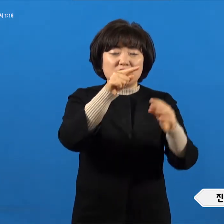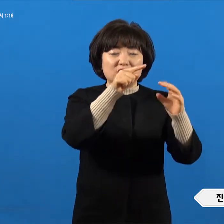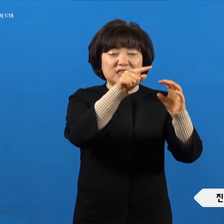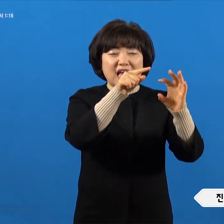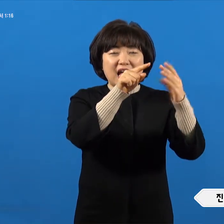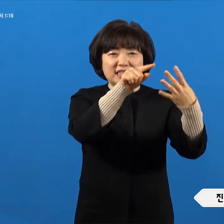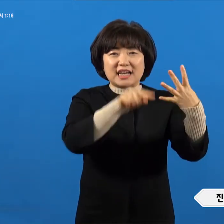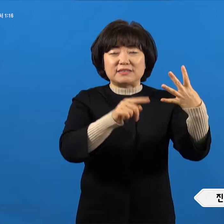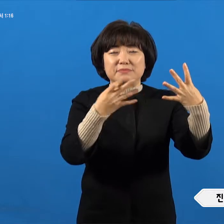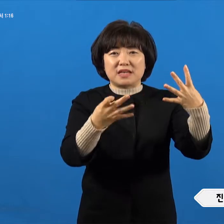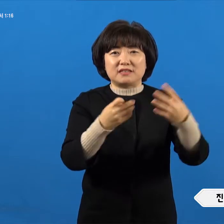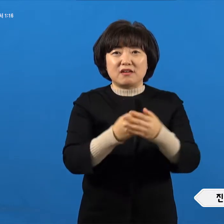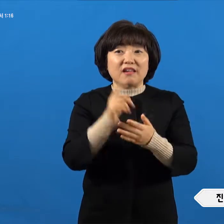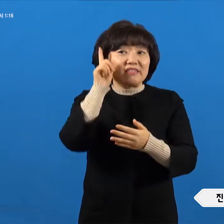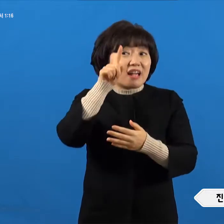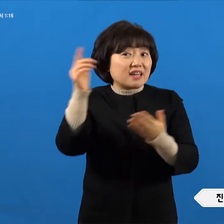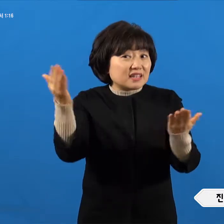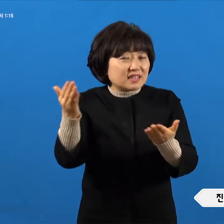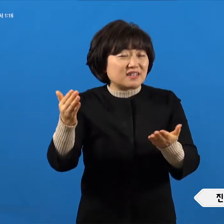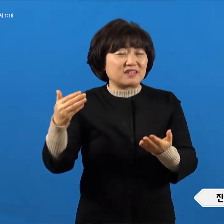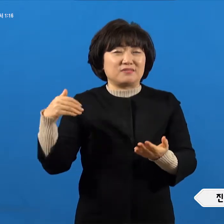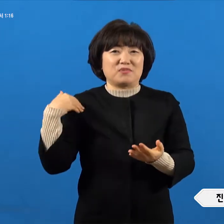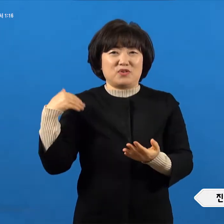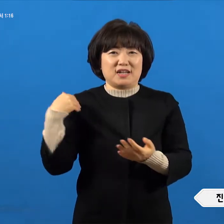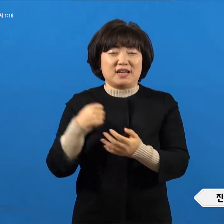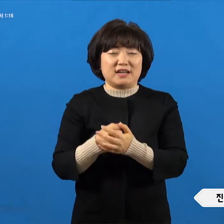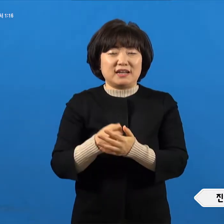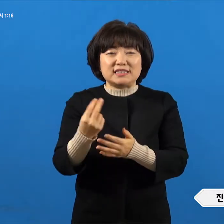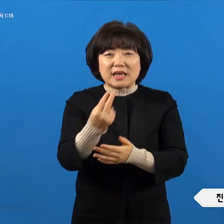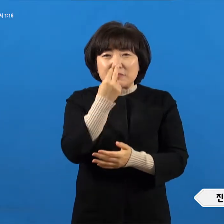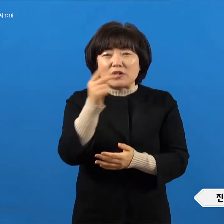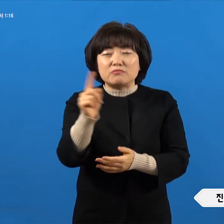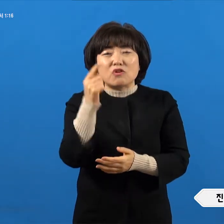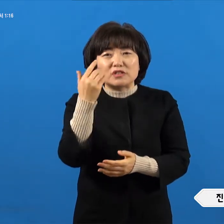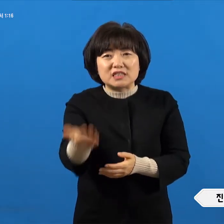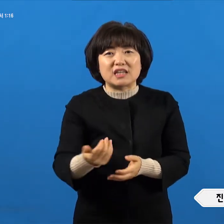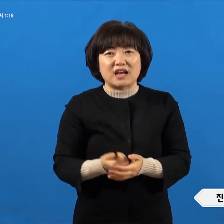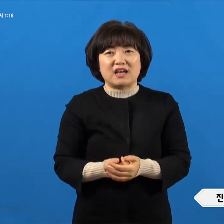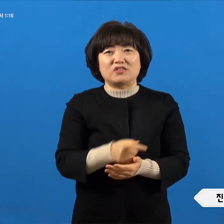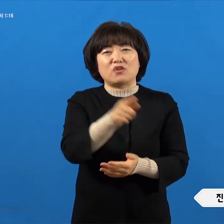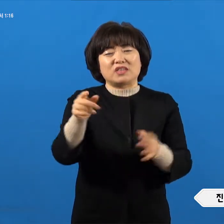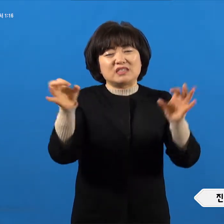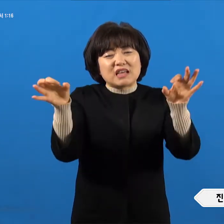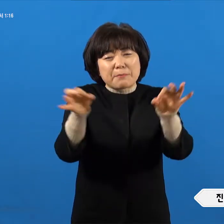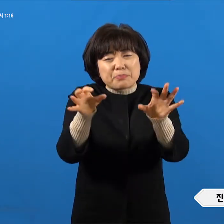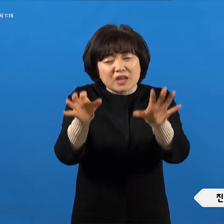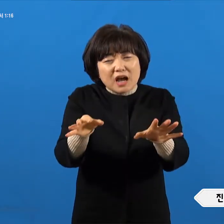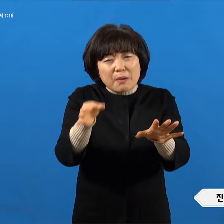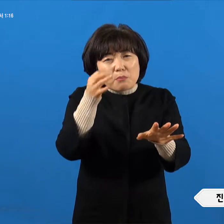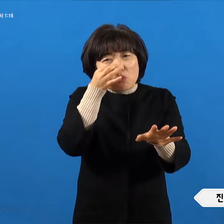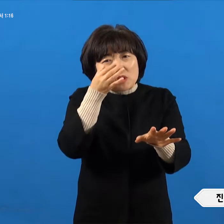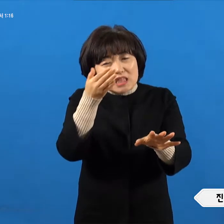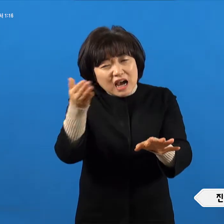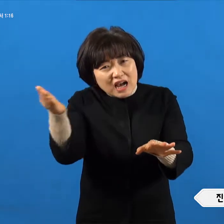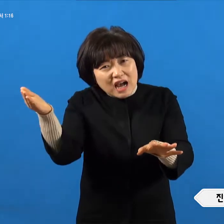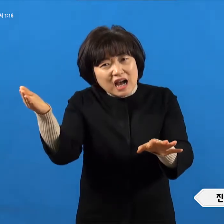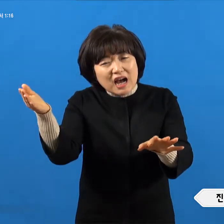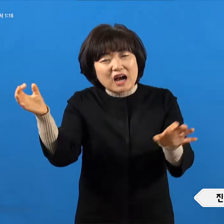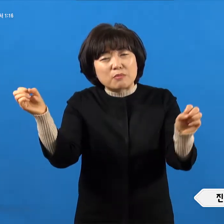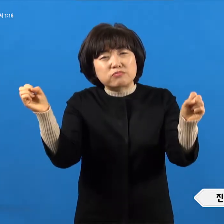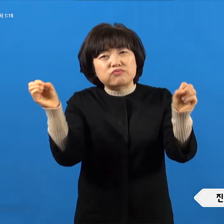말씀입니다. 내일 일을 너희가 알지 못하는도다. 너희 생명이 무엇이냐? 너희는 잠깐 보이다가